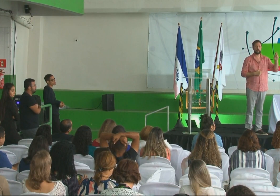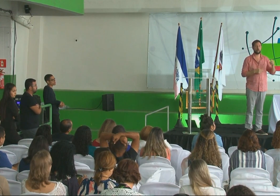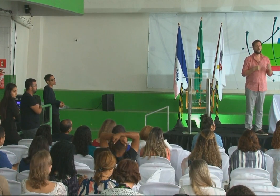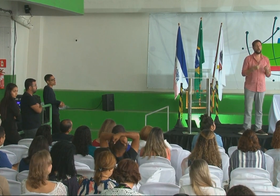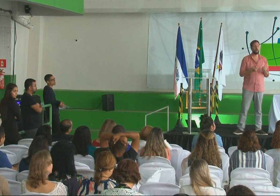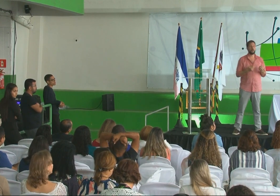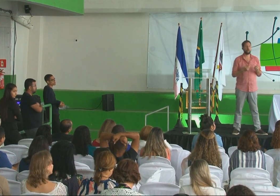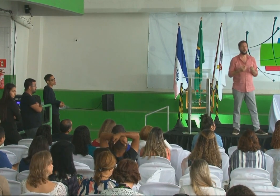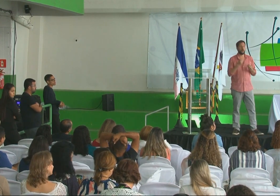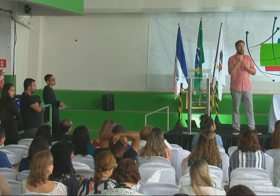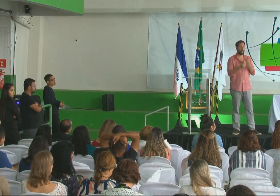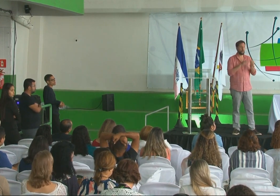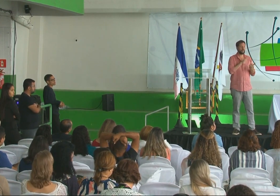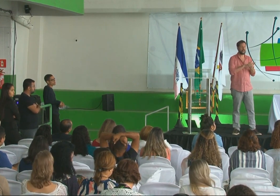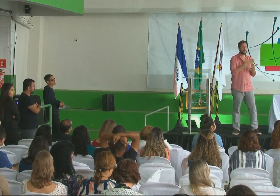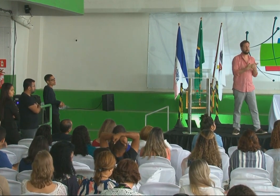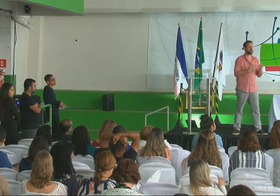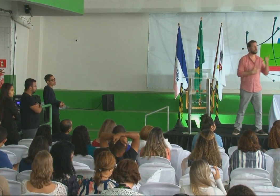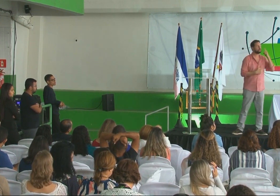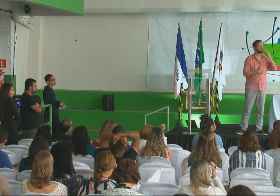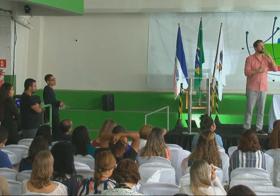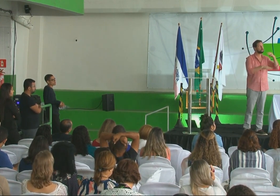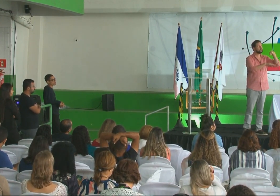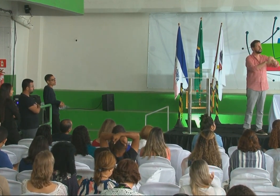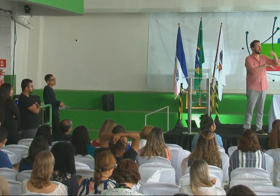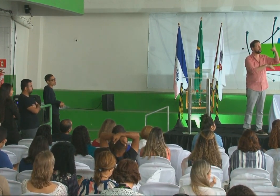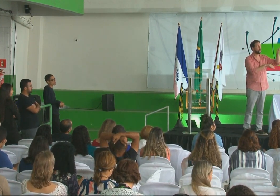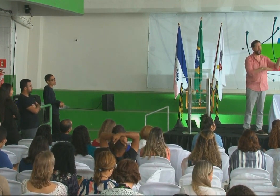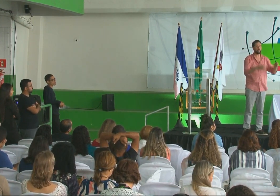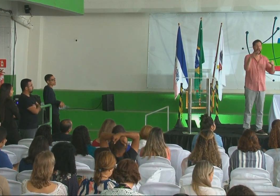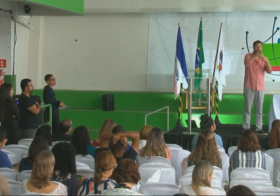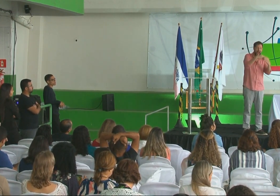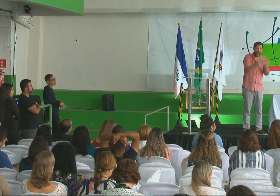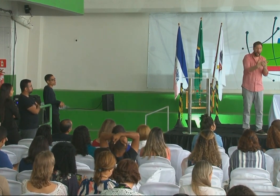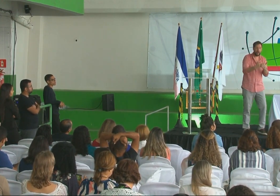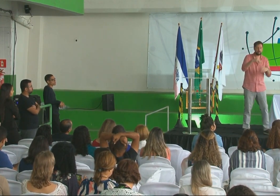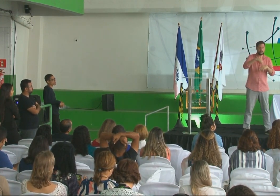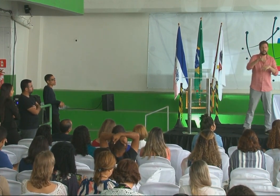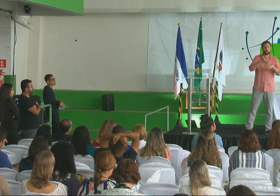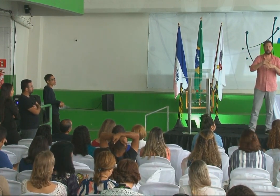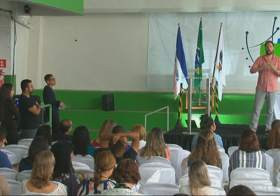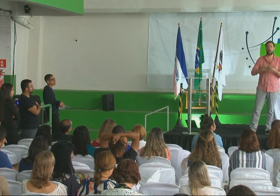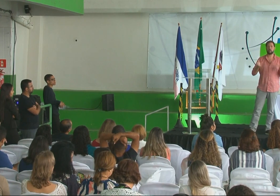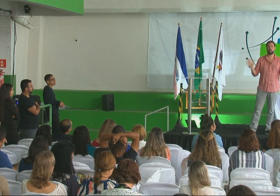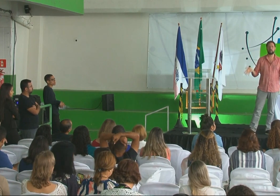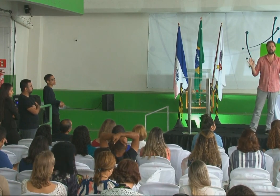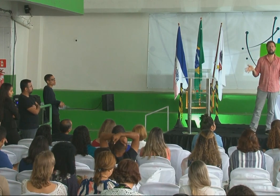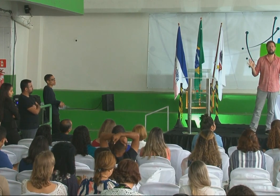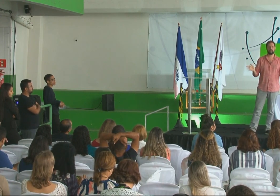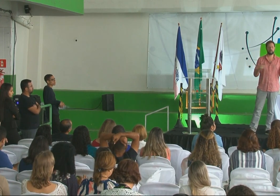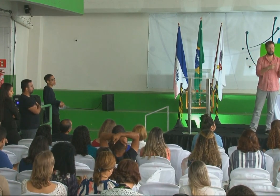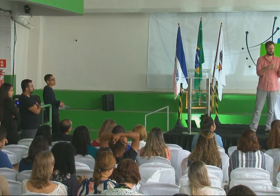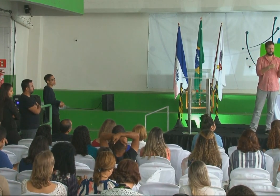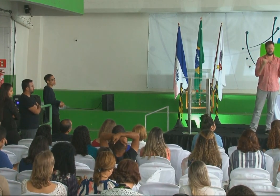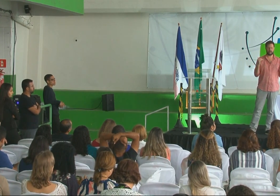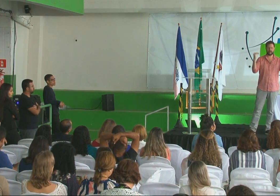nossa professora, entra lá com nível D, aí tem um turma lá estudando mestrado, doutorado, um estado de aula, e o teste é nível D.